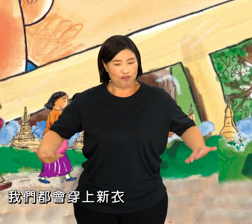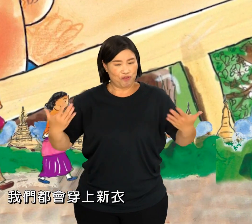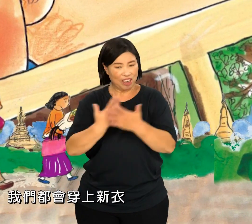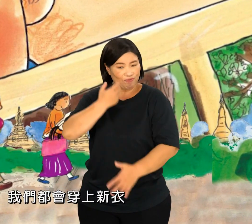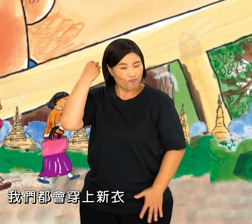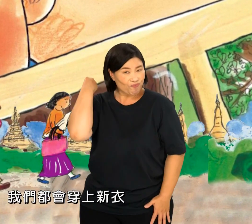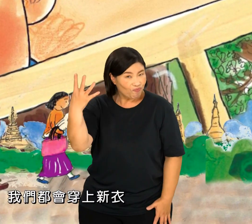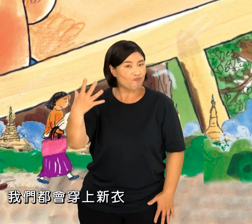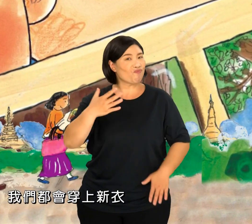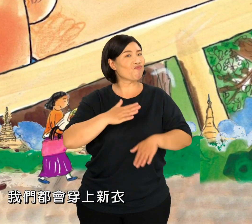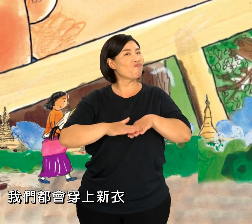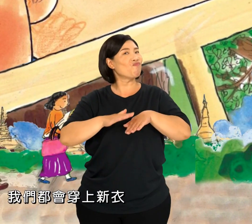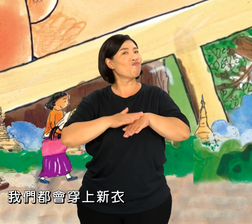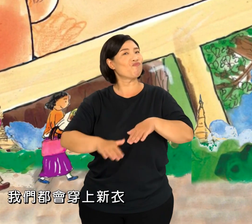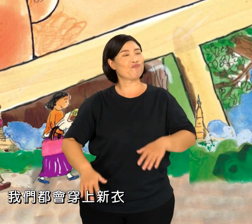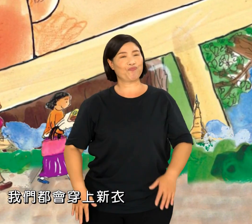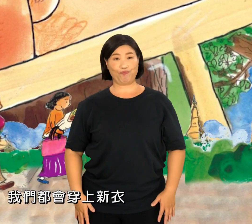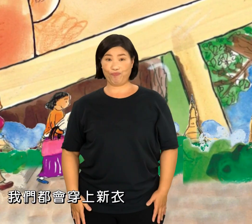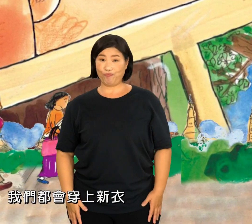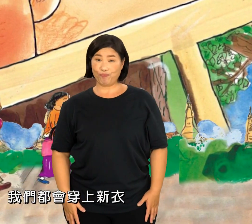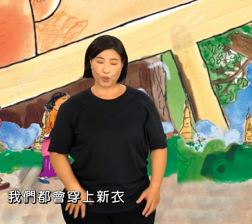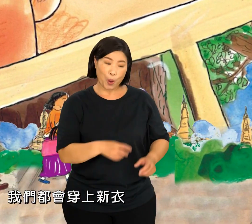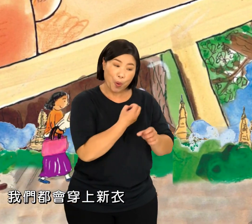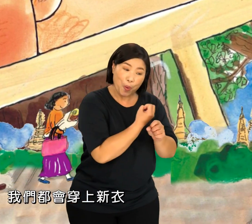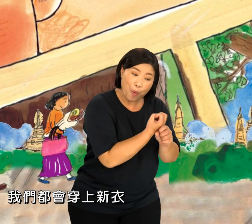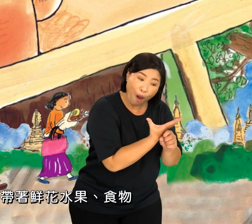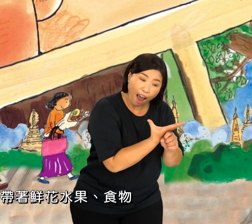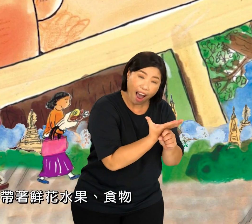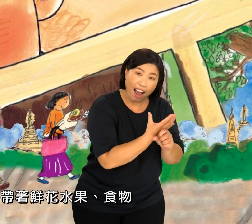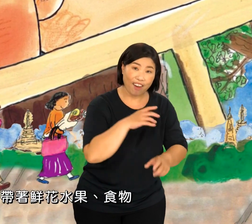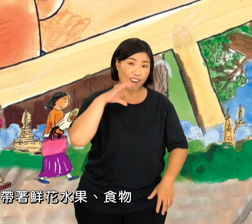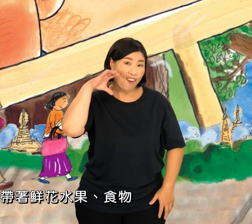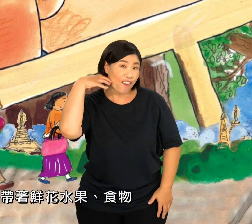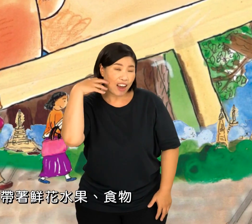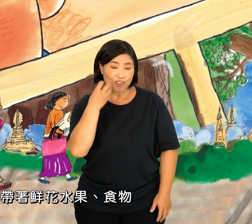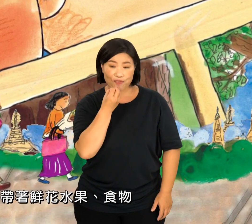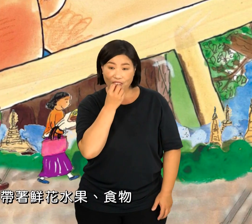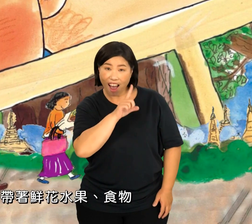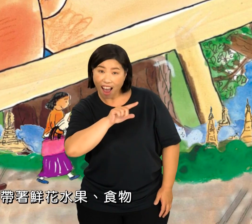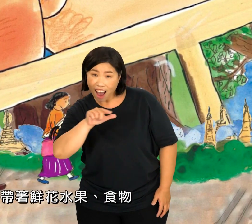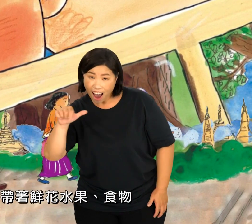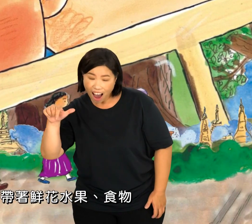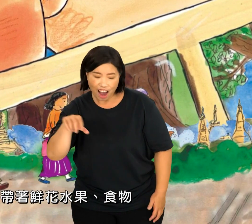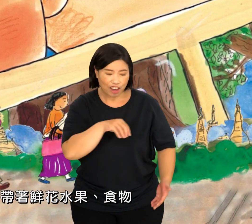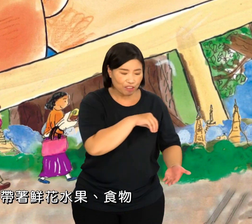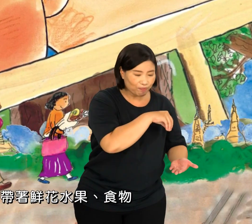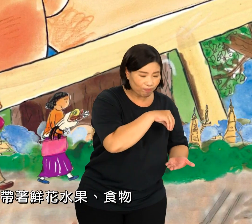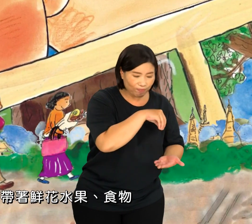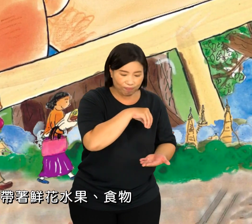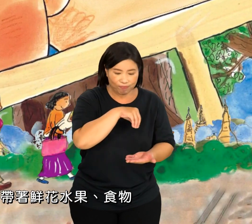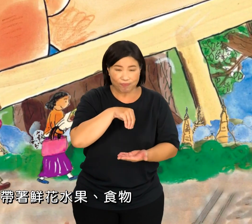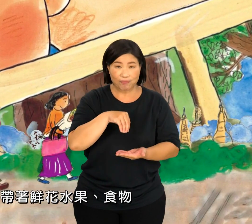上新衣，带着鲜花、 水果、食